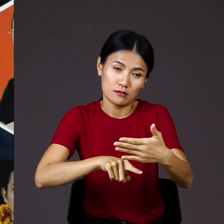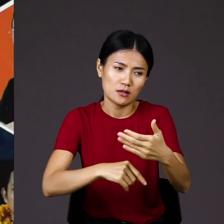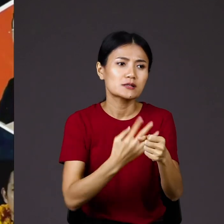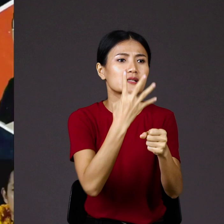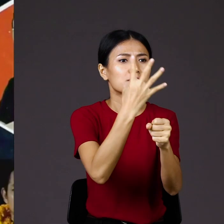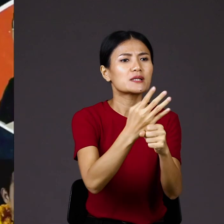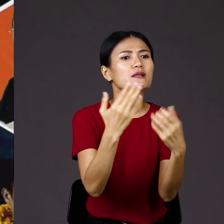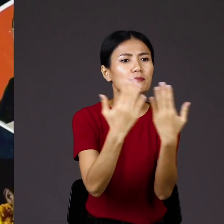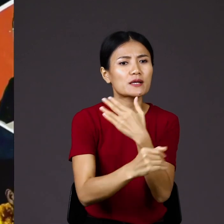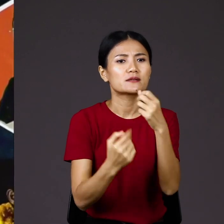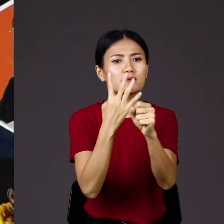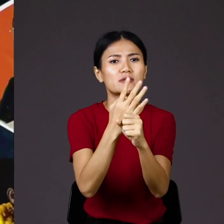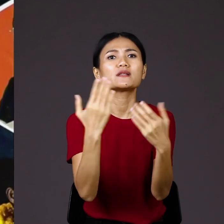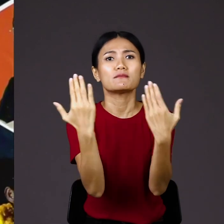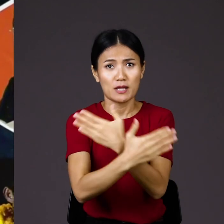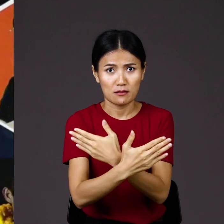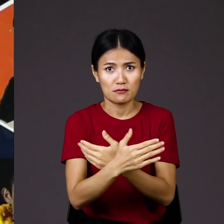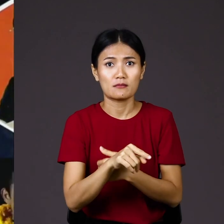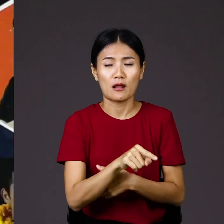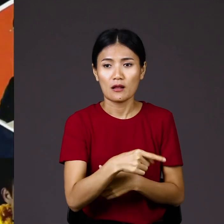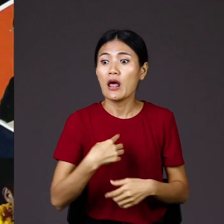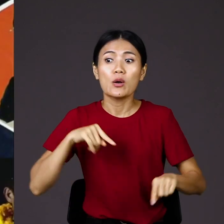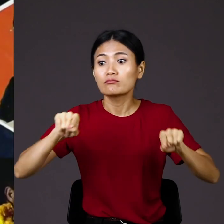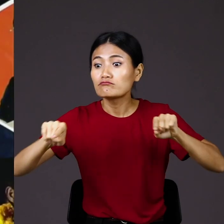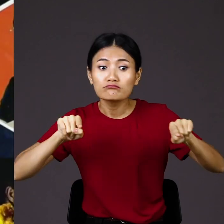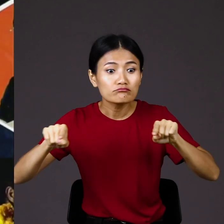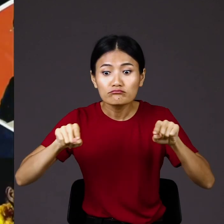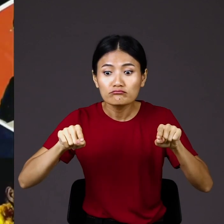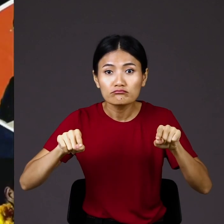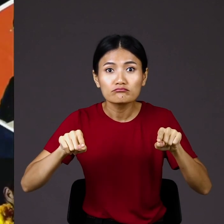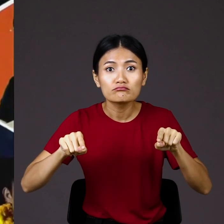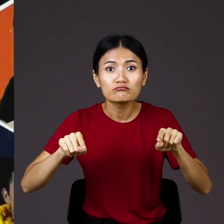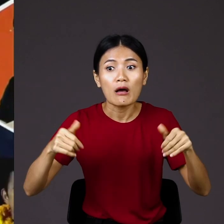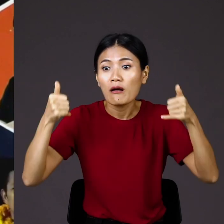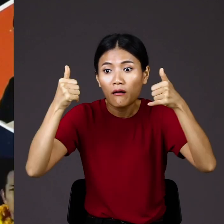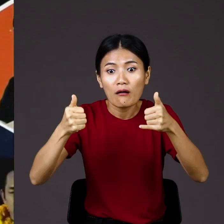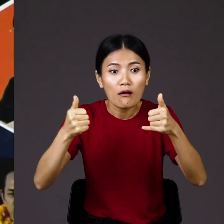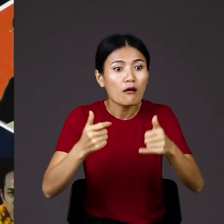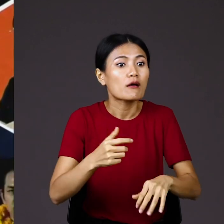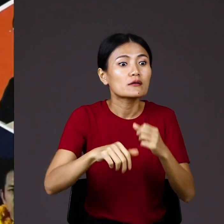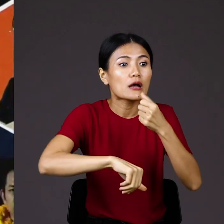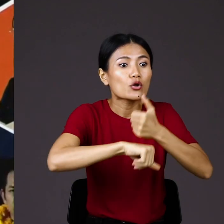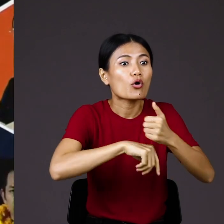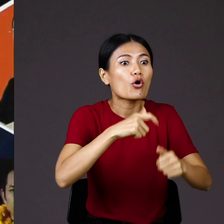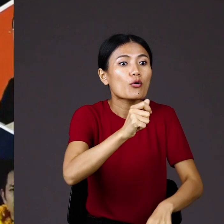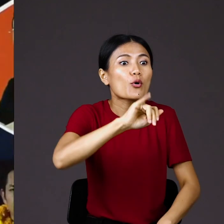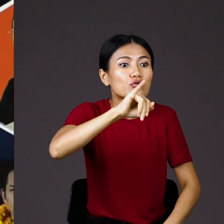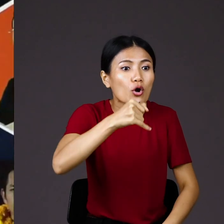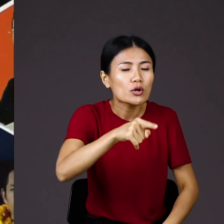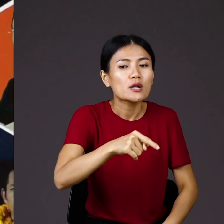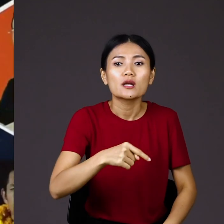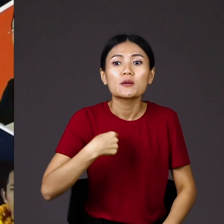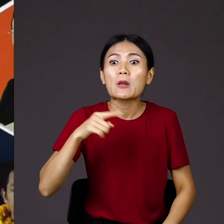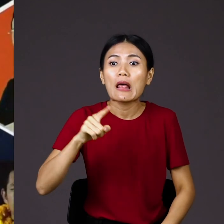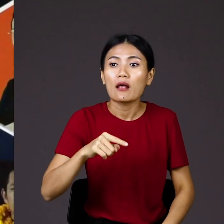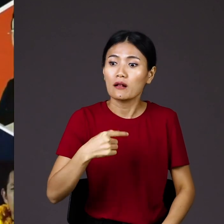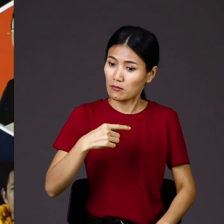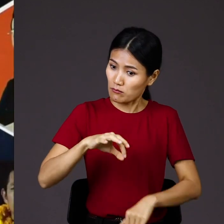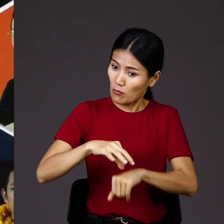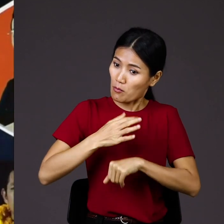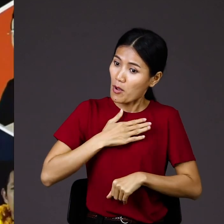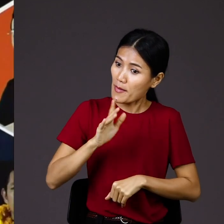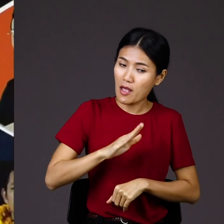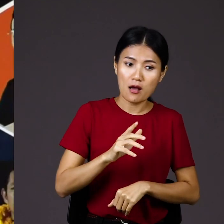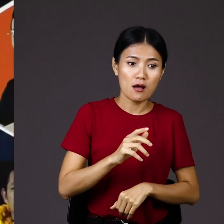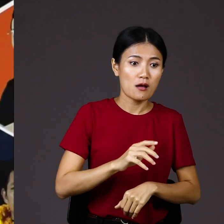บุรีอยู่ทุกๆ4ปีจะเป็นลักษณะแบบนี้แล้วเสือ2ตัวนี้มาอยู่ในถ้ำเดียวกันอบจ.ก็บอกผ